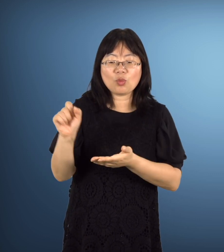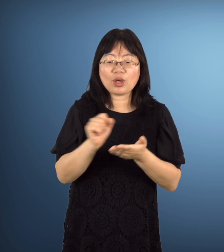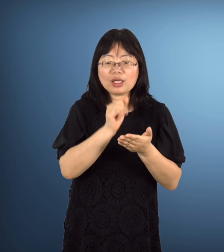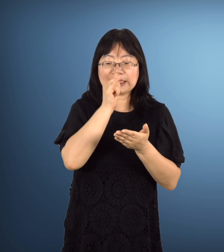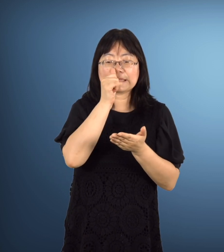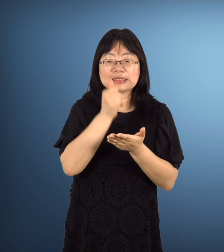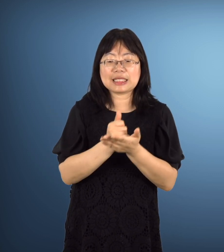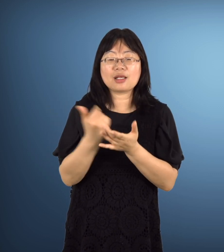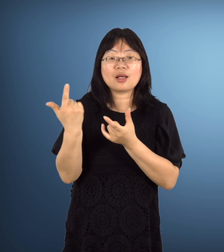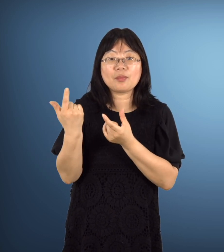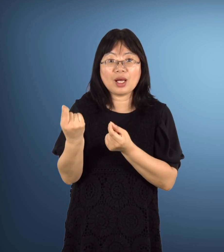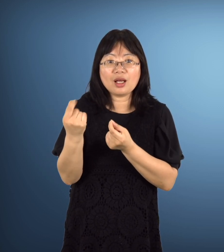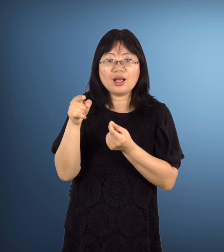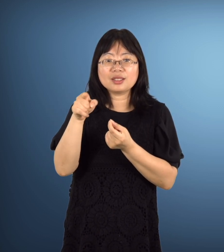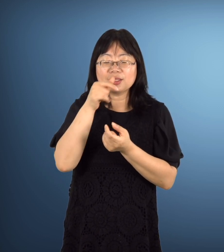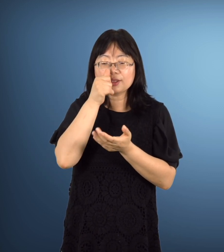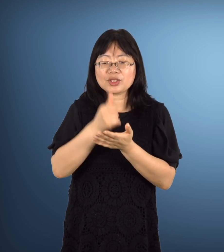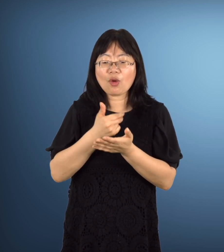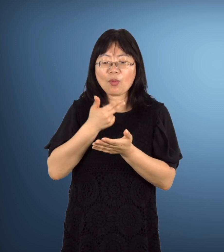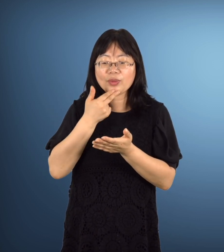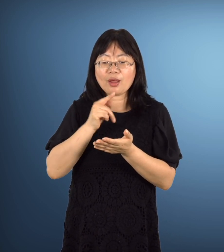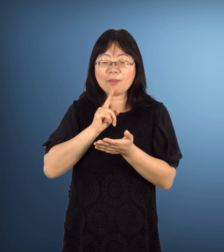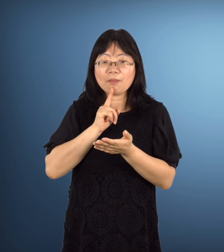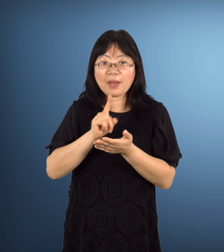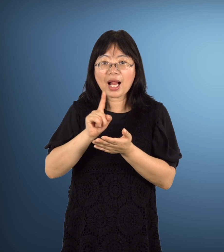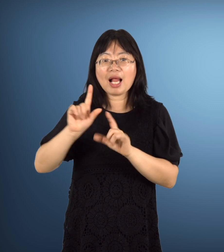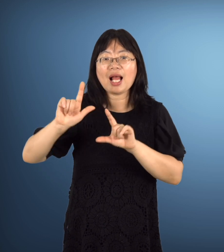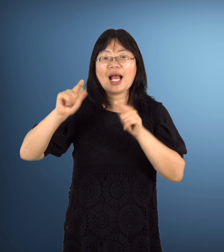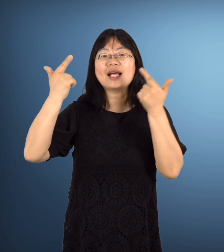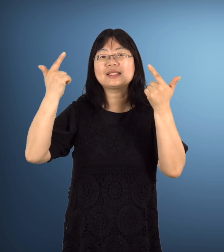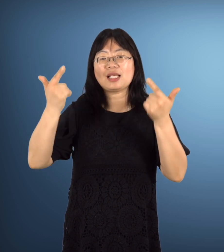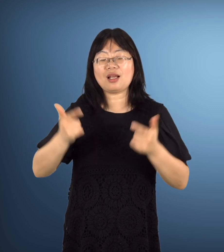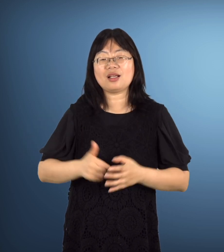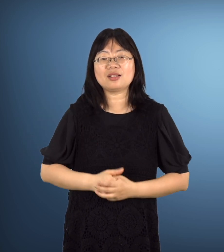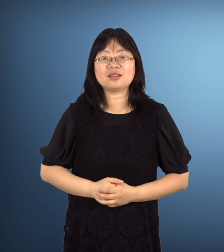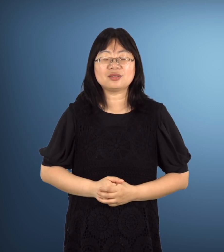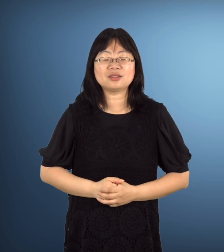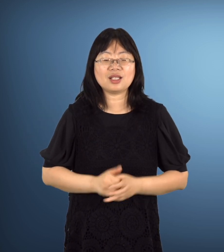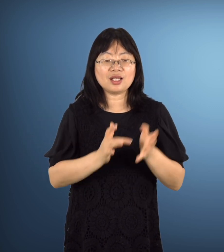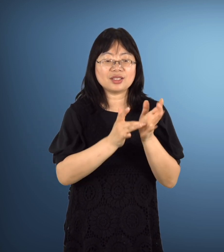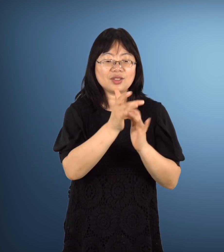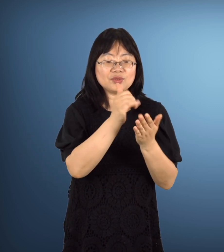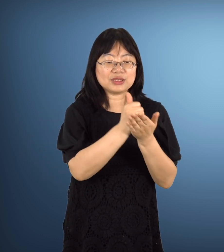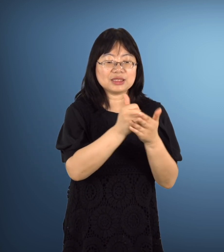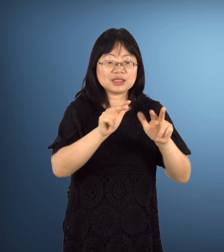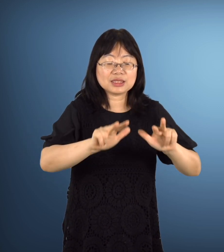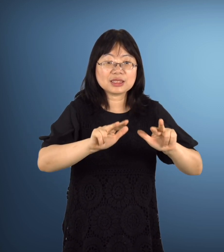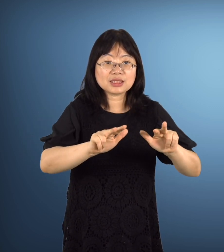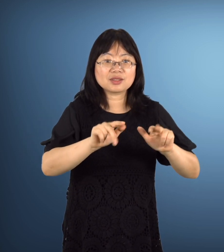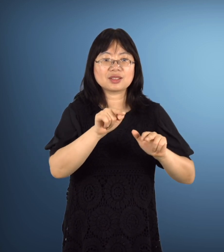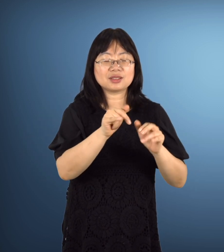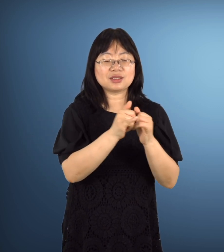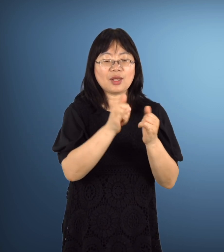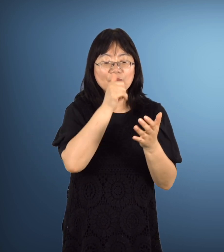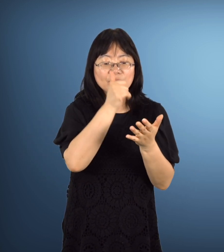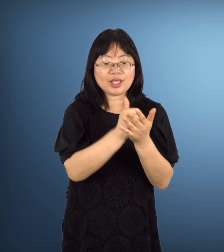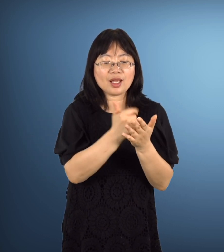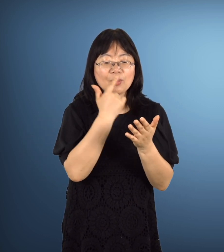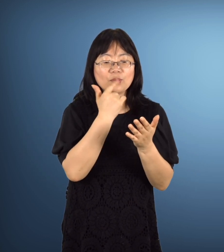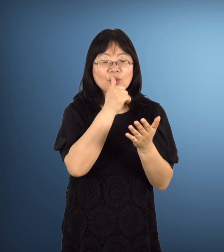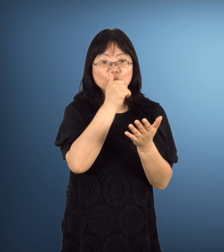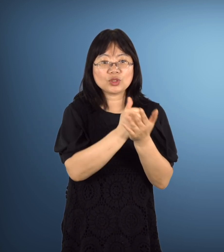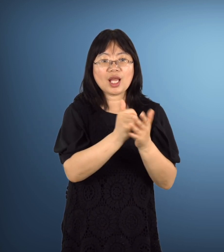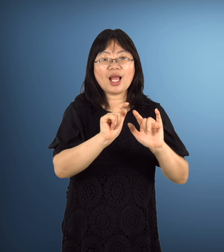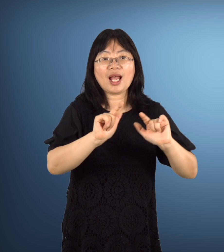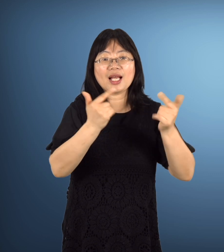있는 죄예요. 그 죄가 없다는 말이 아닌 차원입니다. 그러니까 예수님이 여기서 그 사람의 죄나 그 부모의